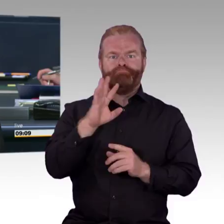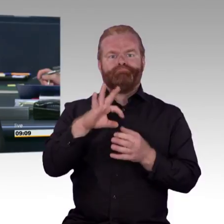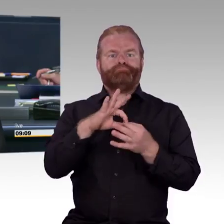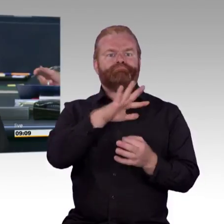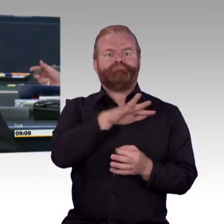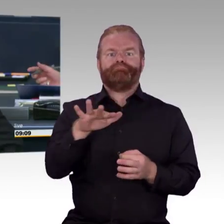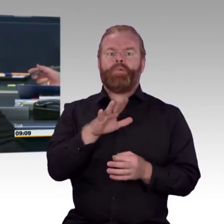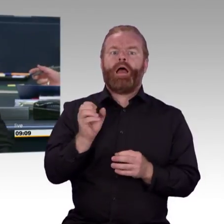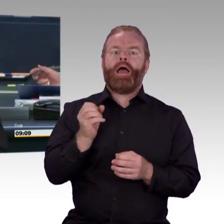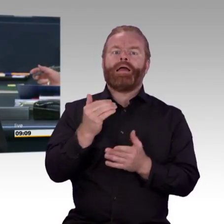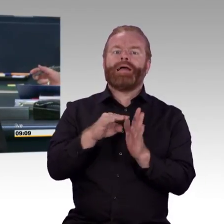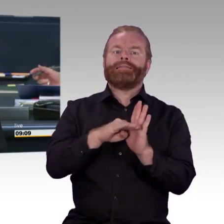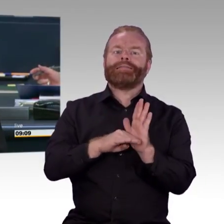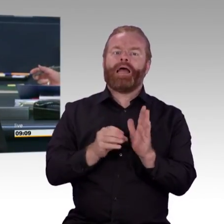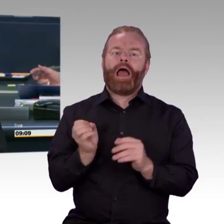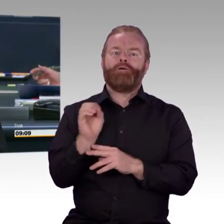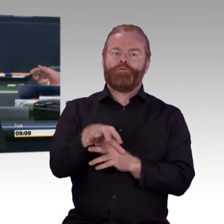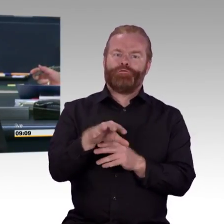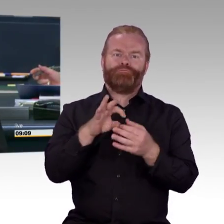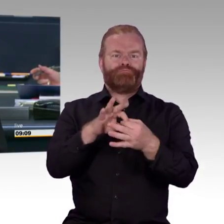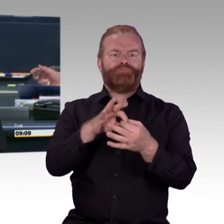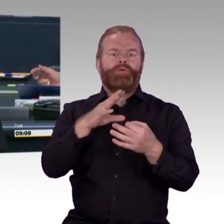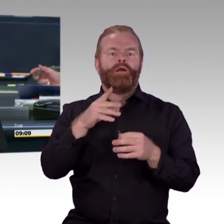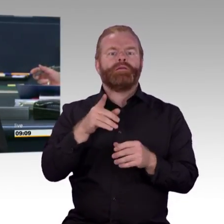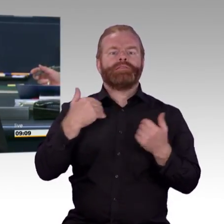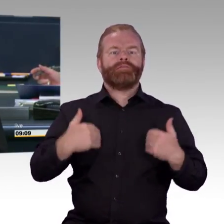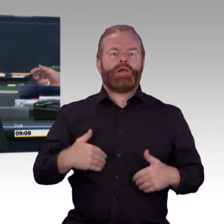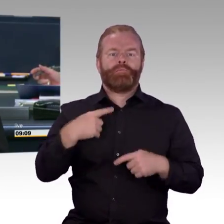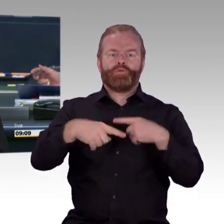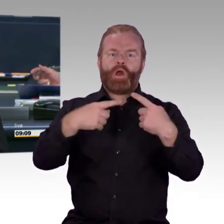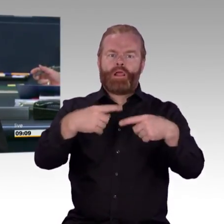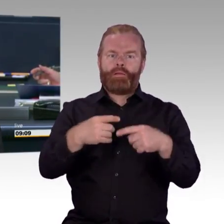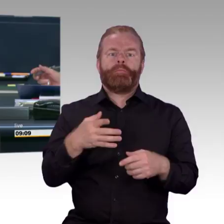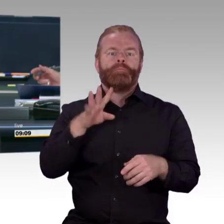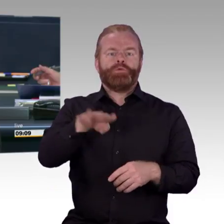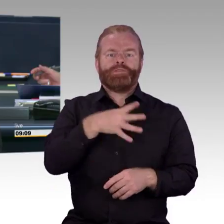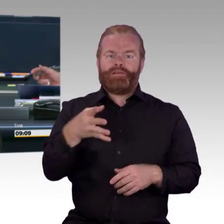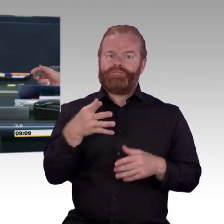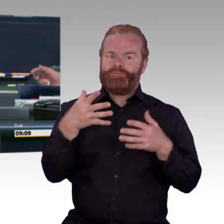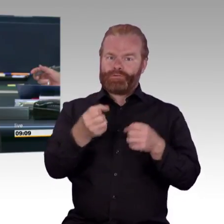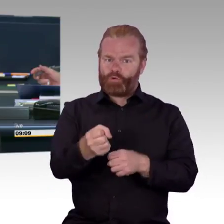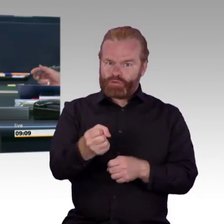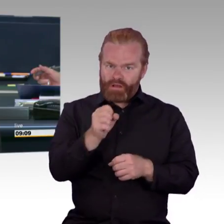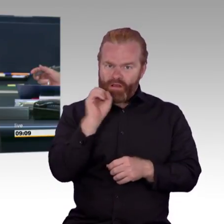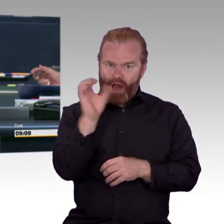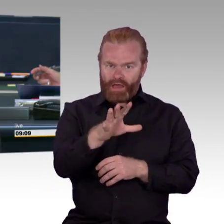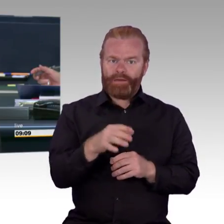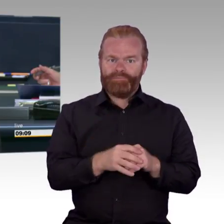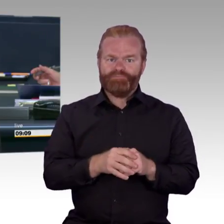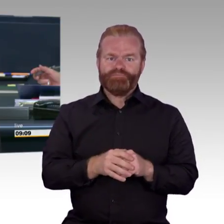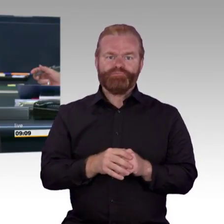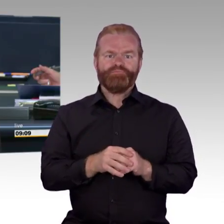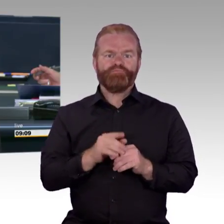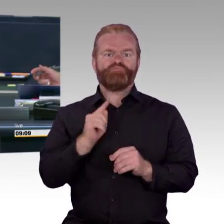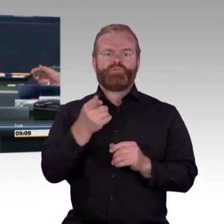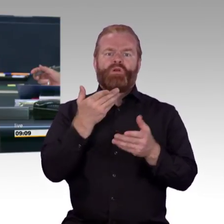Gruppenverfahren sowie Beratung des Antrags der Fraktion der FDP mit dem Titel Datenschutzgrundverordnung. Zu dem Gesetzentwurf der Fraktion der